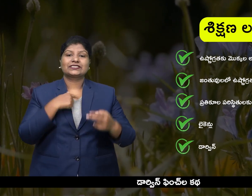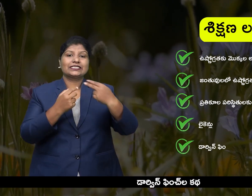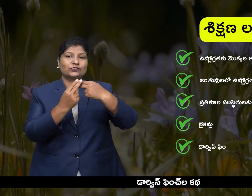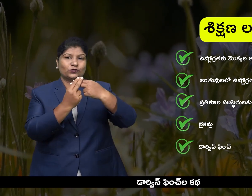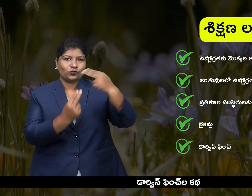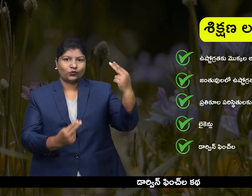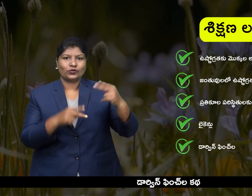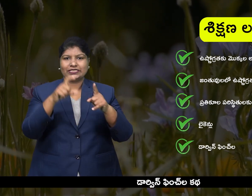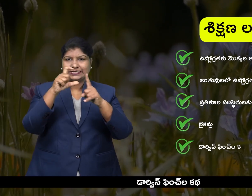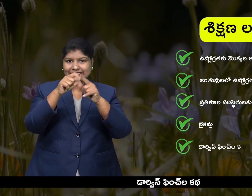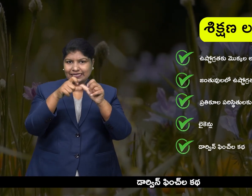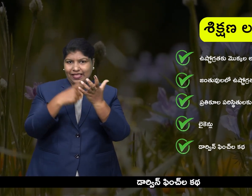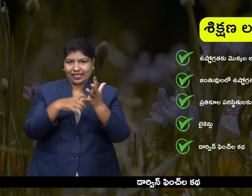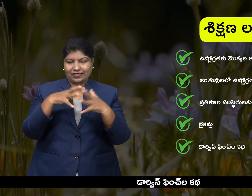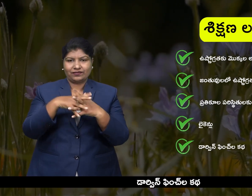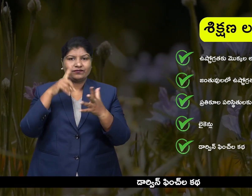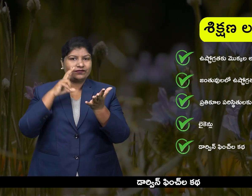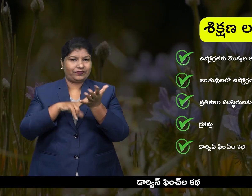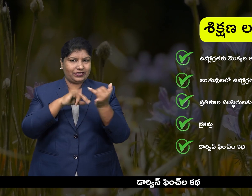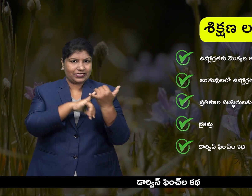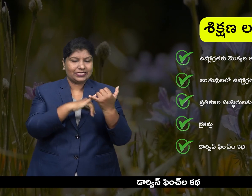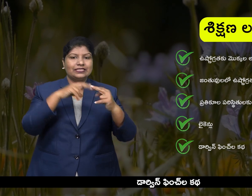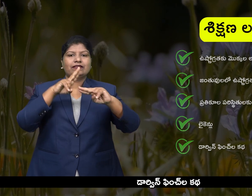డార్విన్ ఫించ్ల కథ.